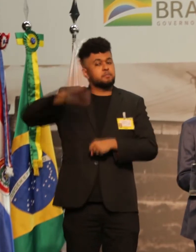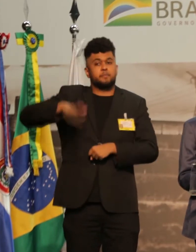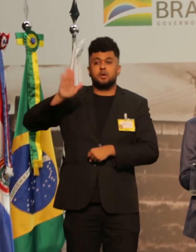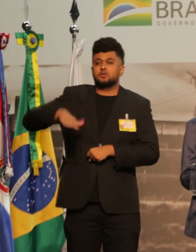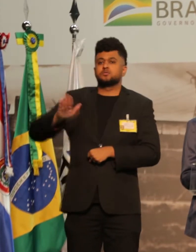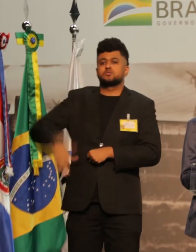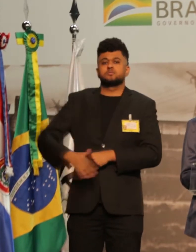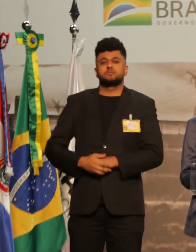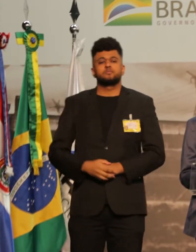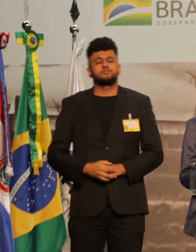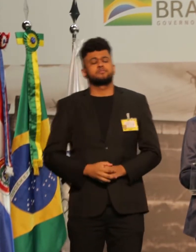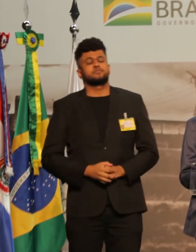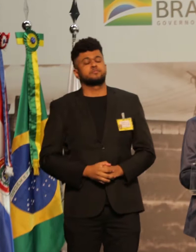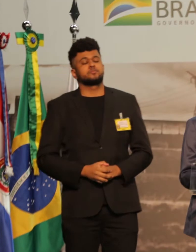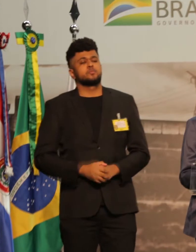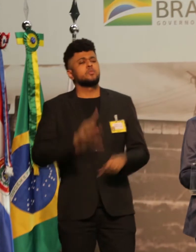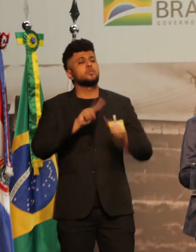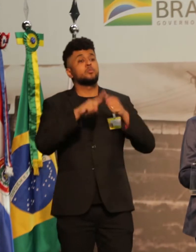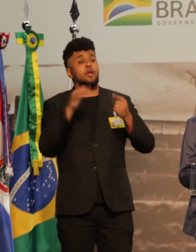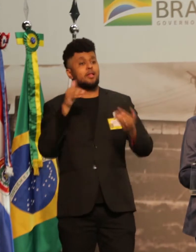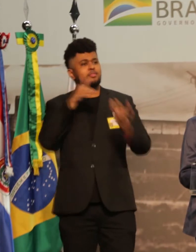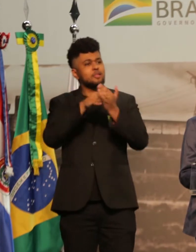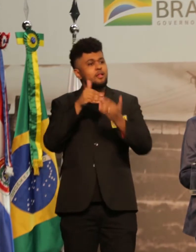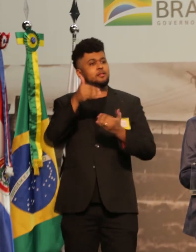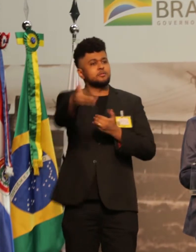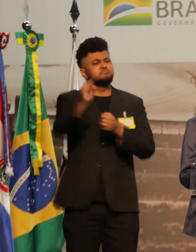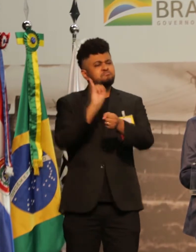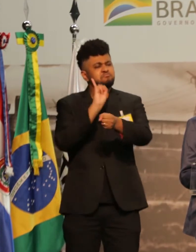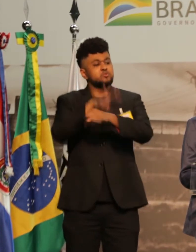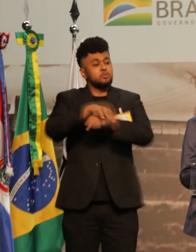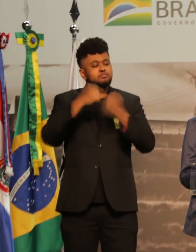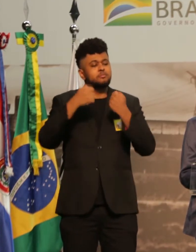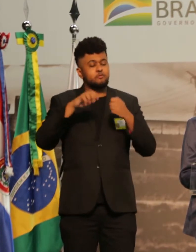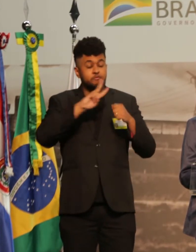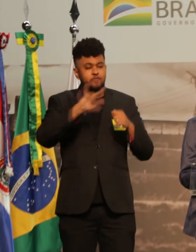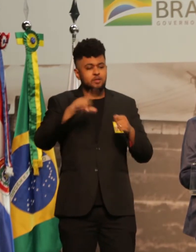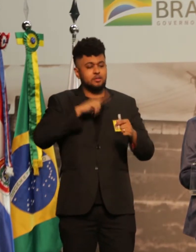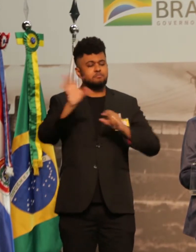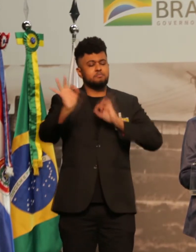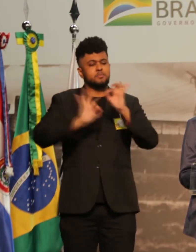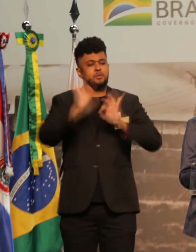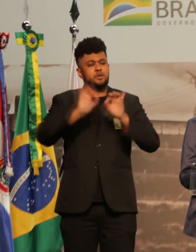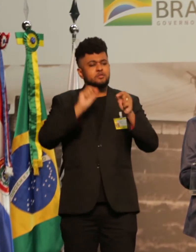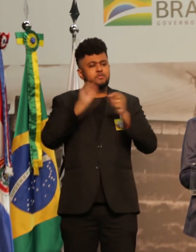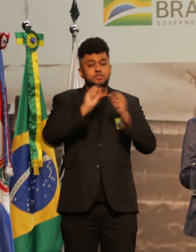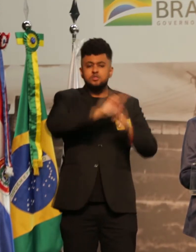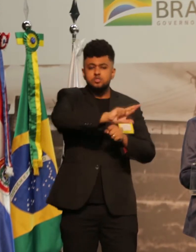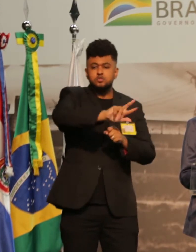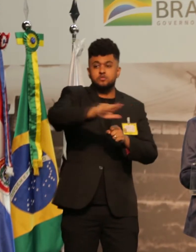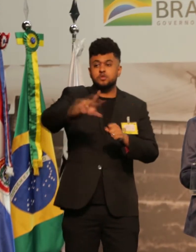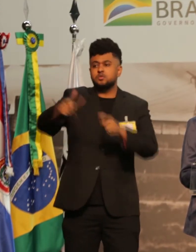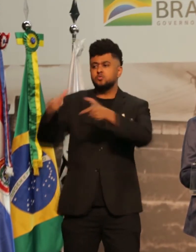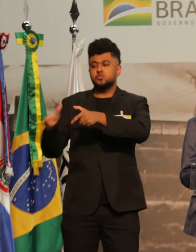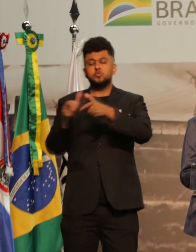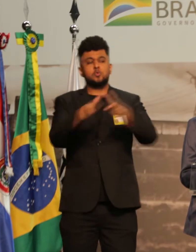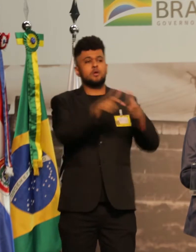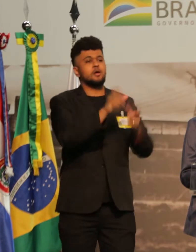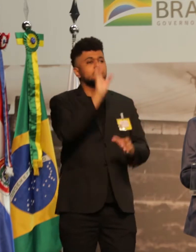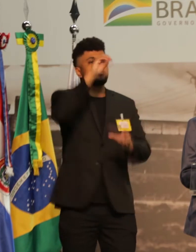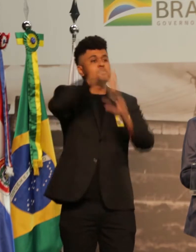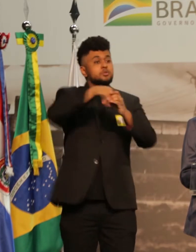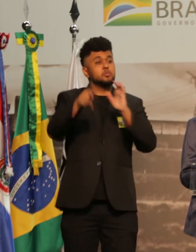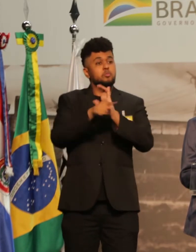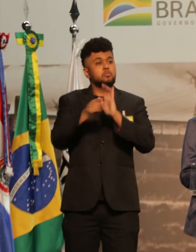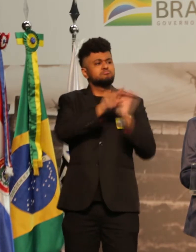baixo. Porque até lá, Itaipu deverá estar preparada para atuar em diferentes cenários dentro